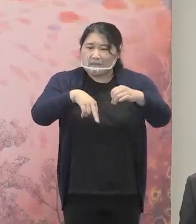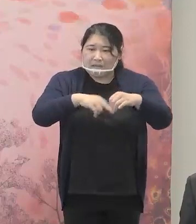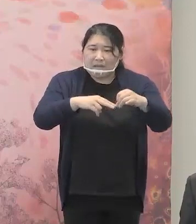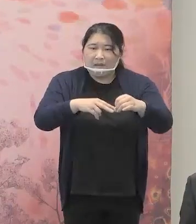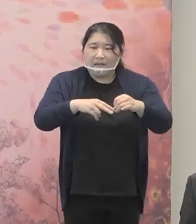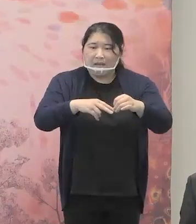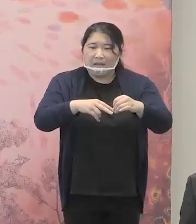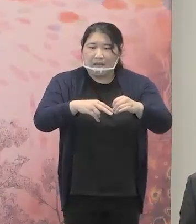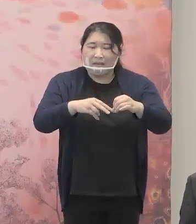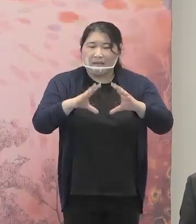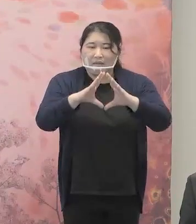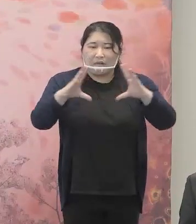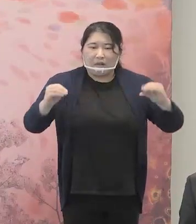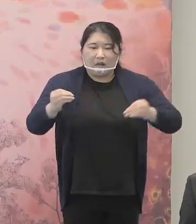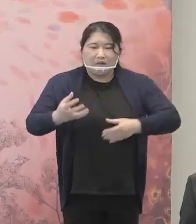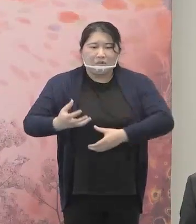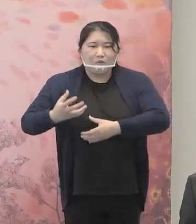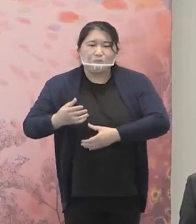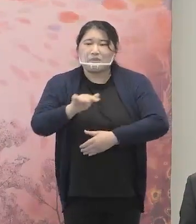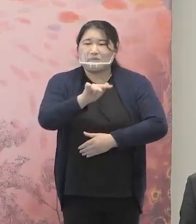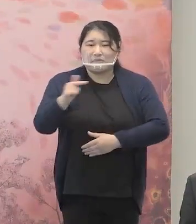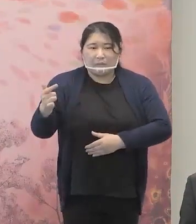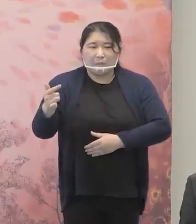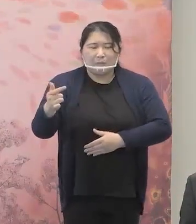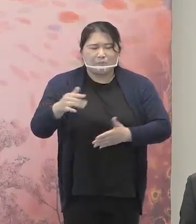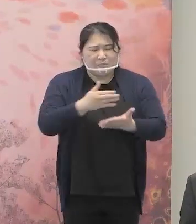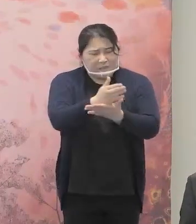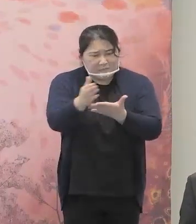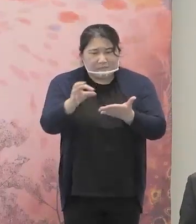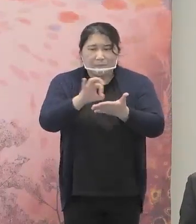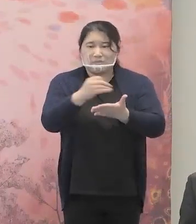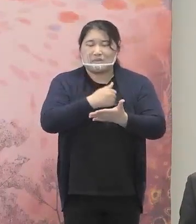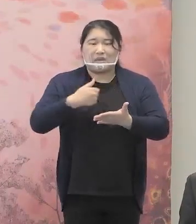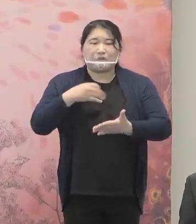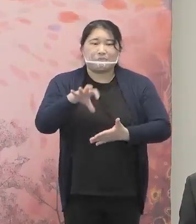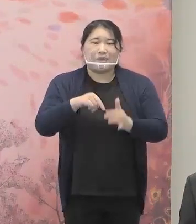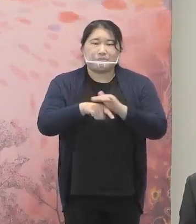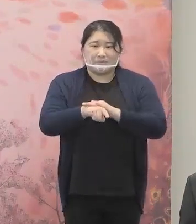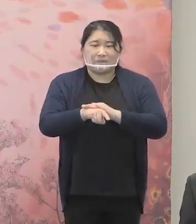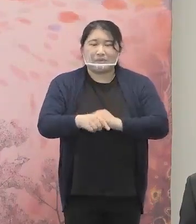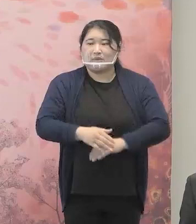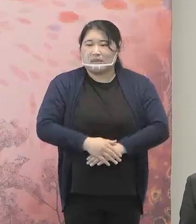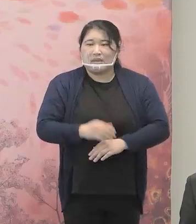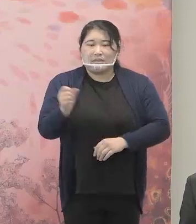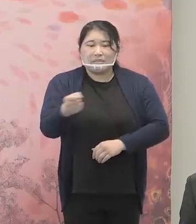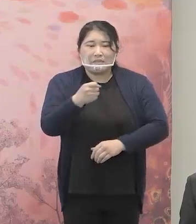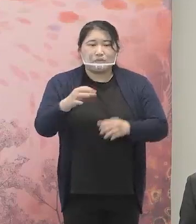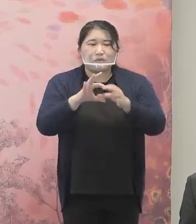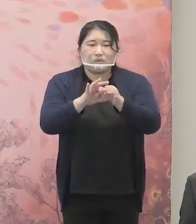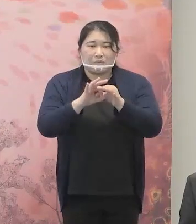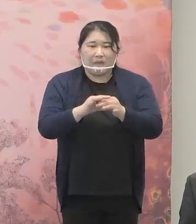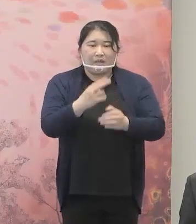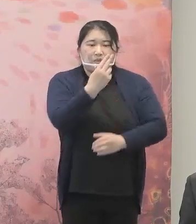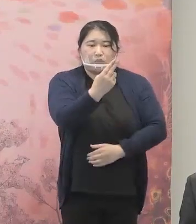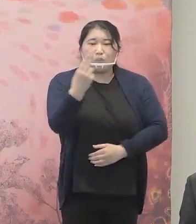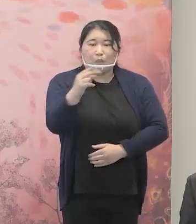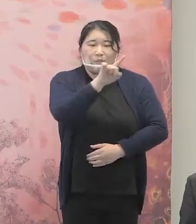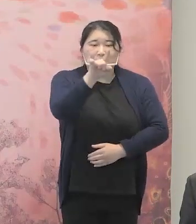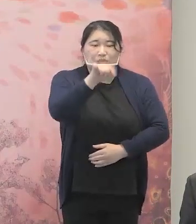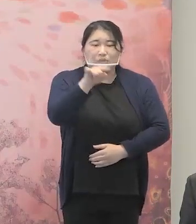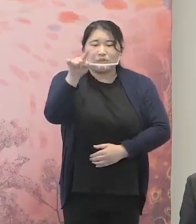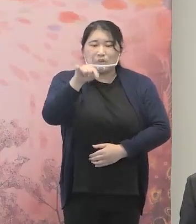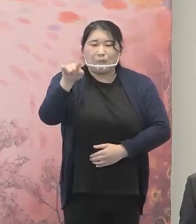多目的に利用できるスポーツ広場でありますが、今回のテニスコートの改修についてはいわゆるトトですね、スポーツ振興区